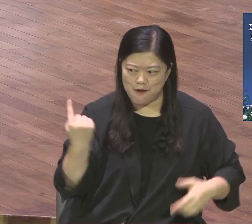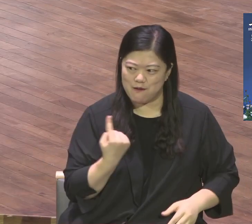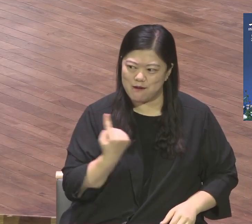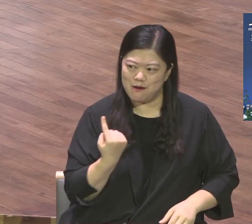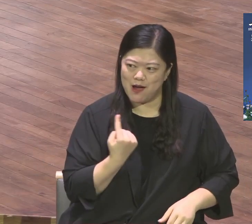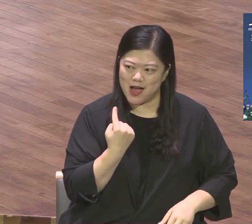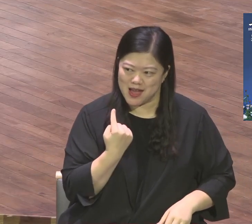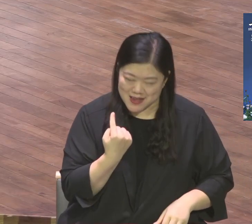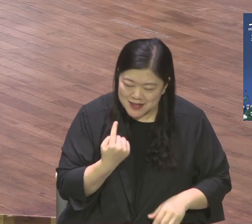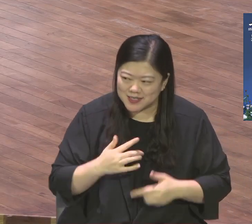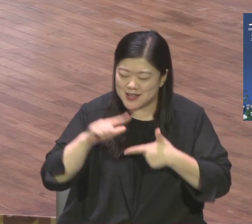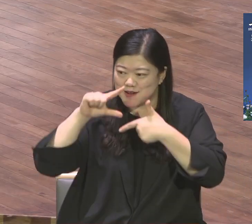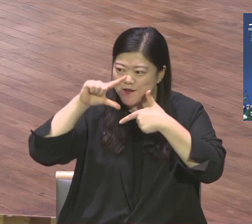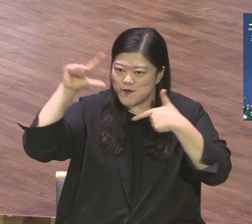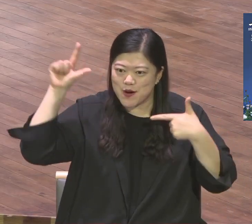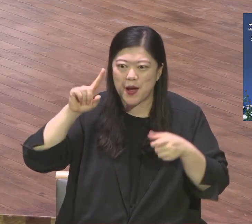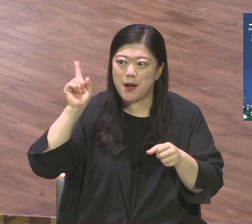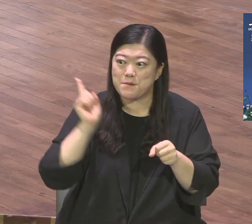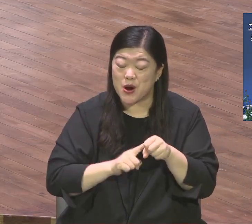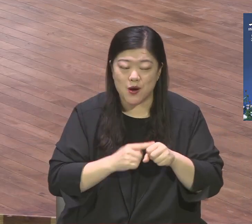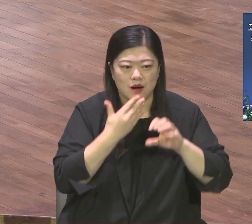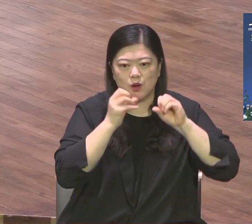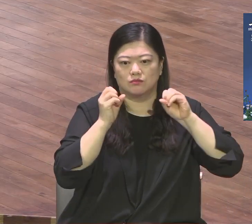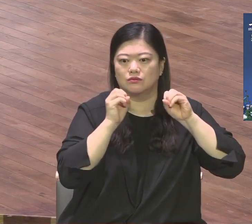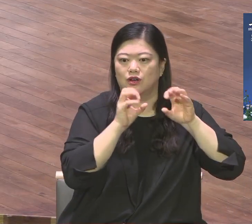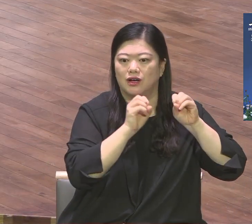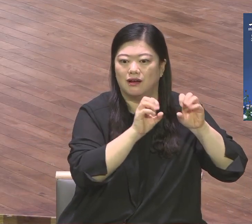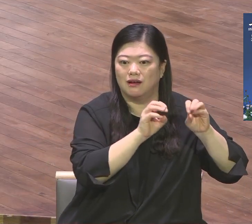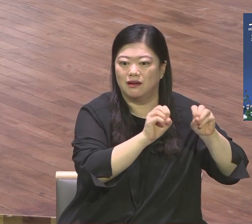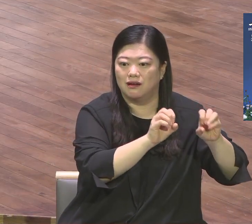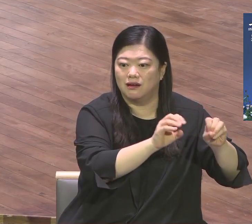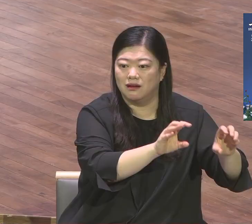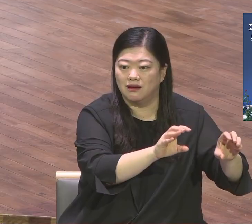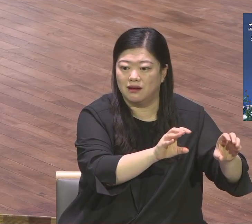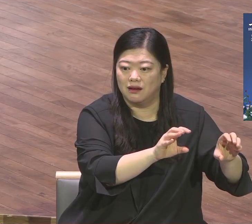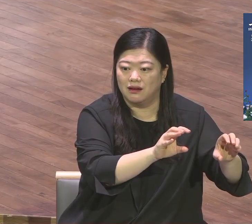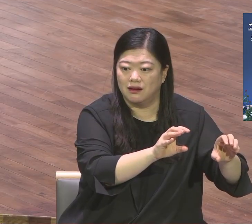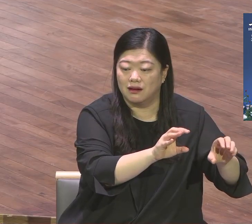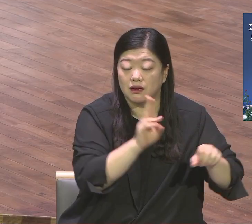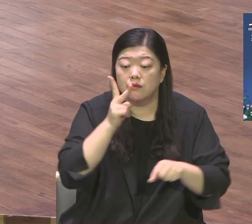동기로 그렇게 그리스도를 전파했지만은 이 소문을 들은 바울이